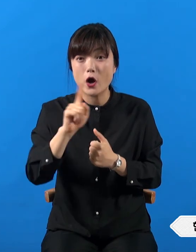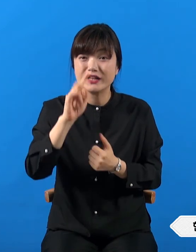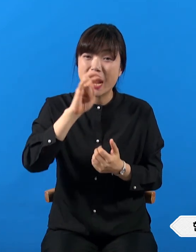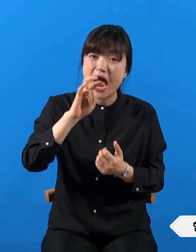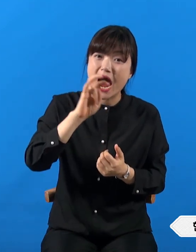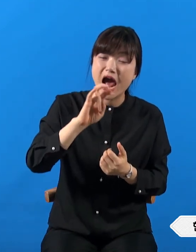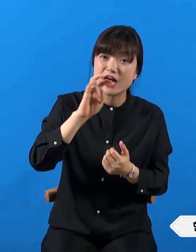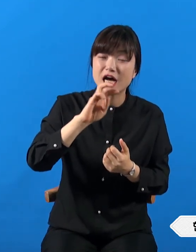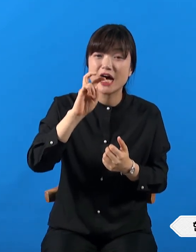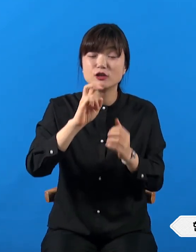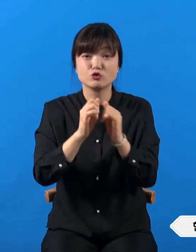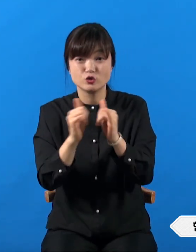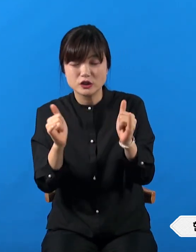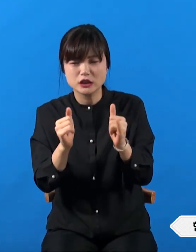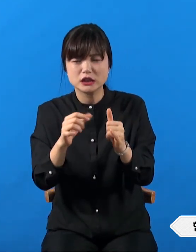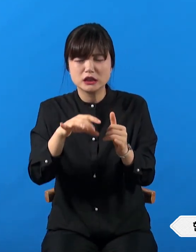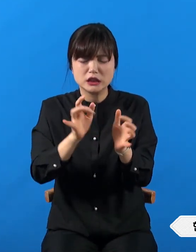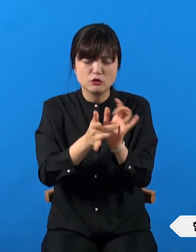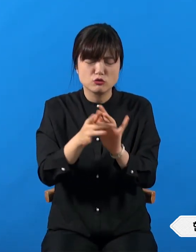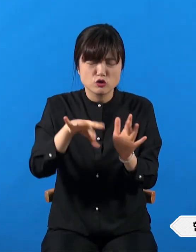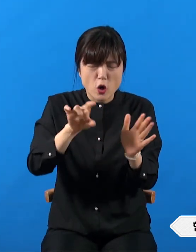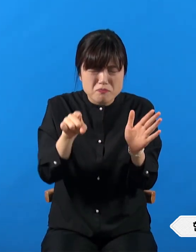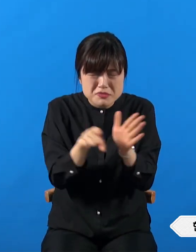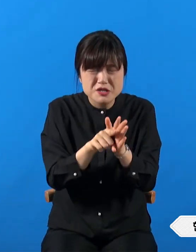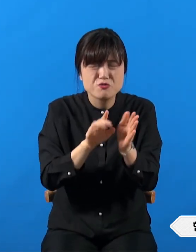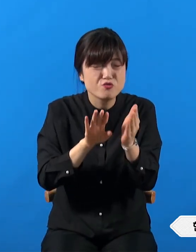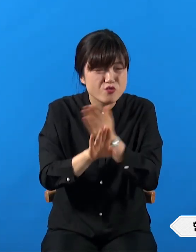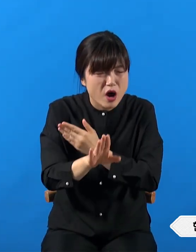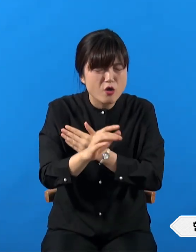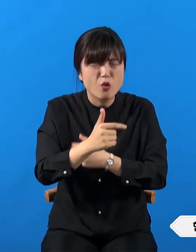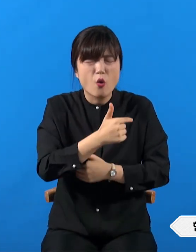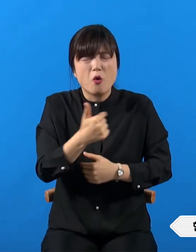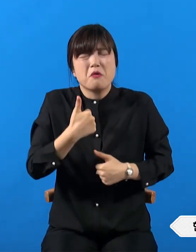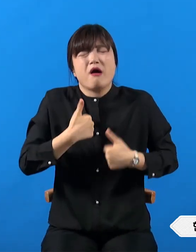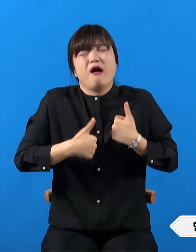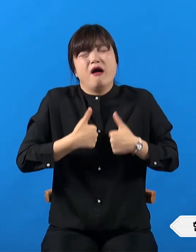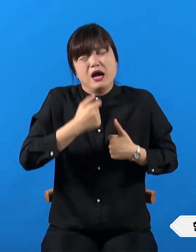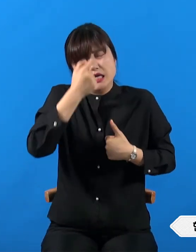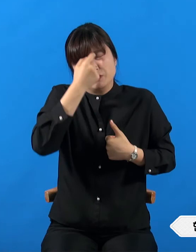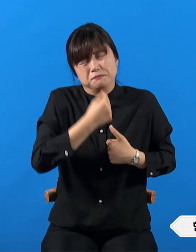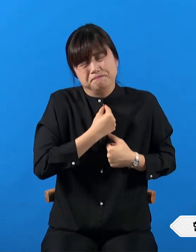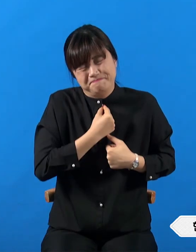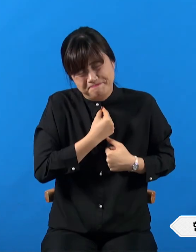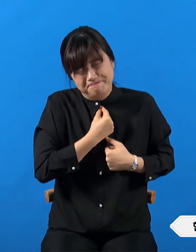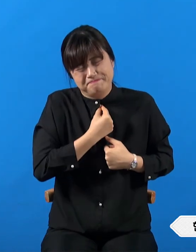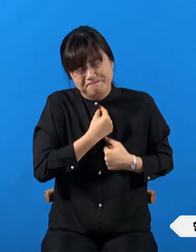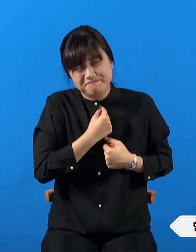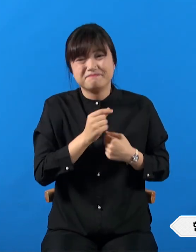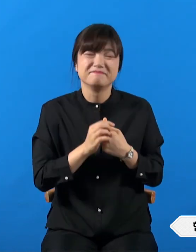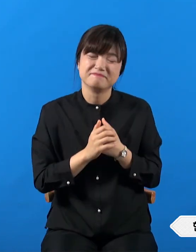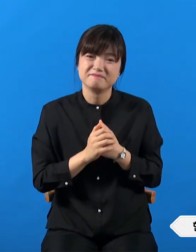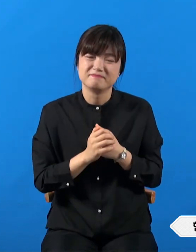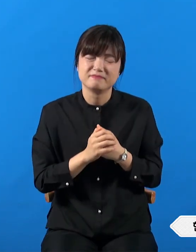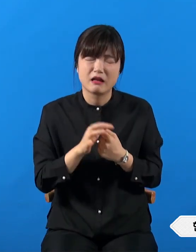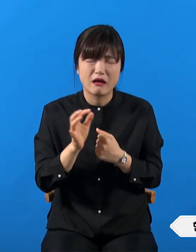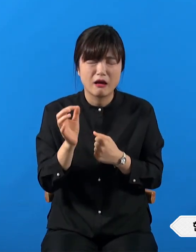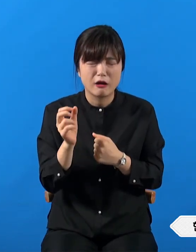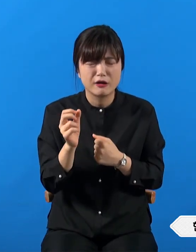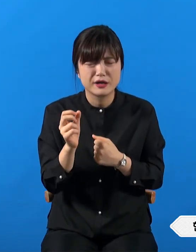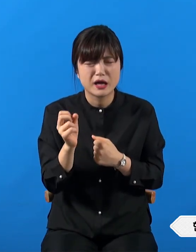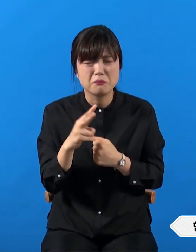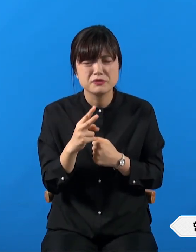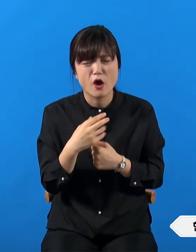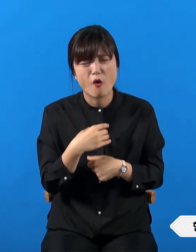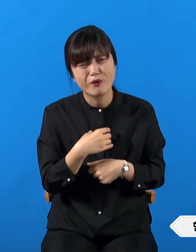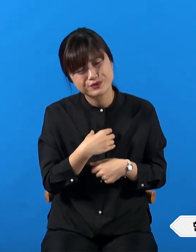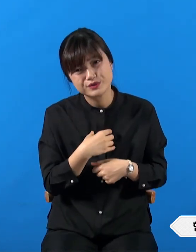어떤 가수는 예수 처음 믿고 너무 기쁜데 그래서 기도하고 싶은 마음이 간절한데 문득